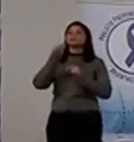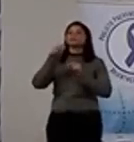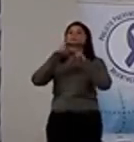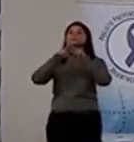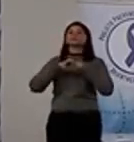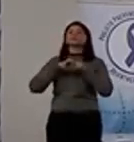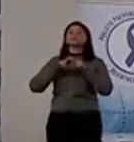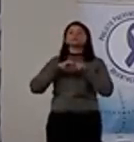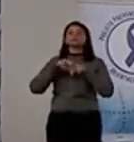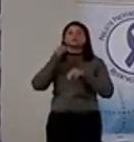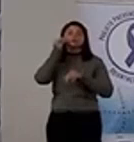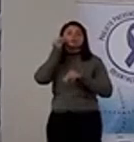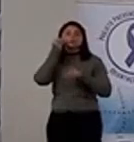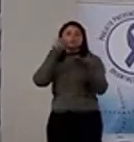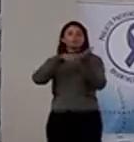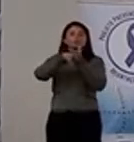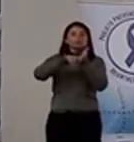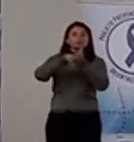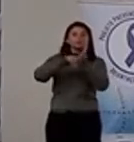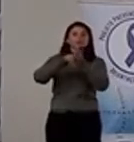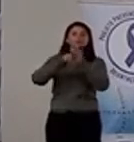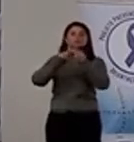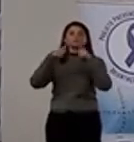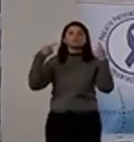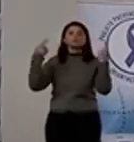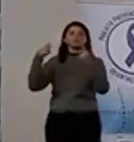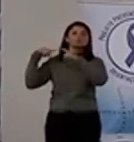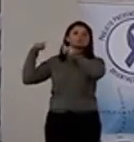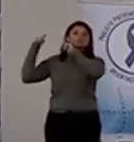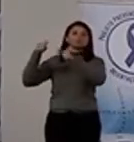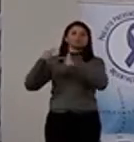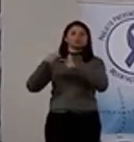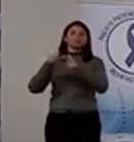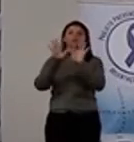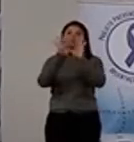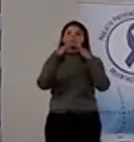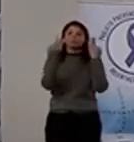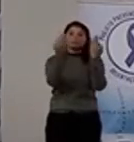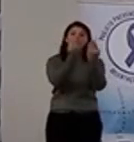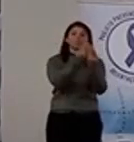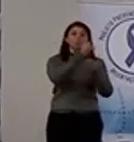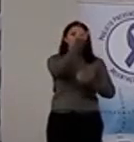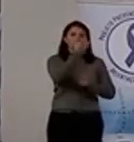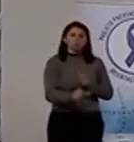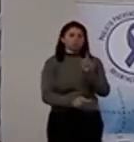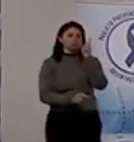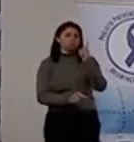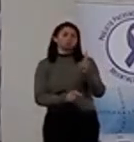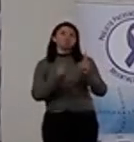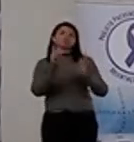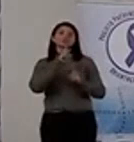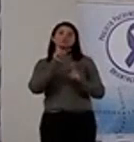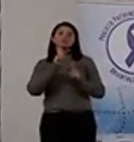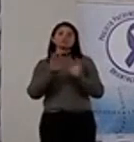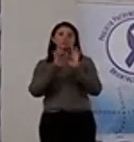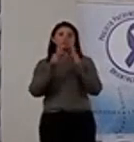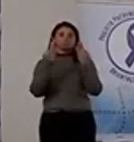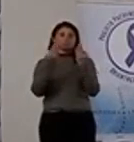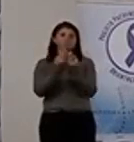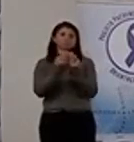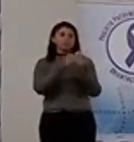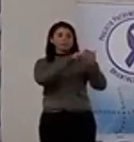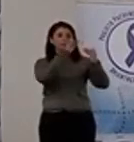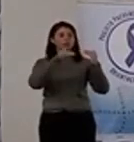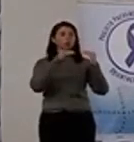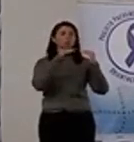nunca faz de apenas um indivíduo, você acaba fazendo o quê? De famílias. E esse é um dos maiores exemplos que você tem que fazer essa combinação de achados.